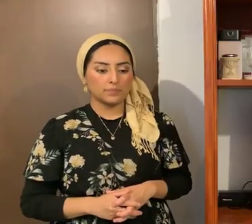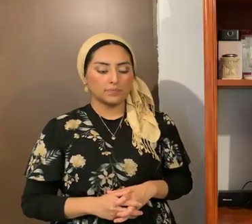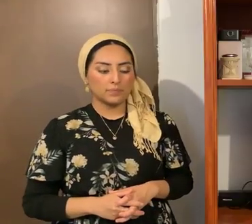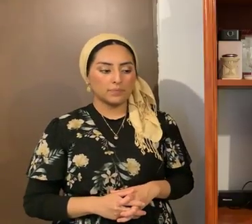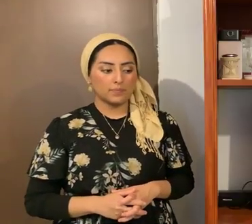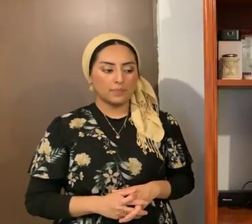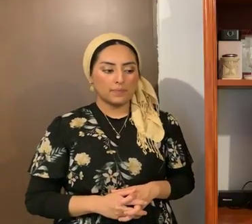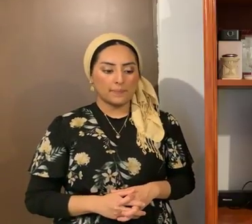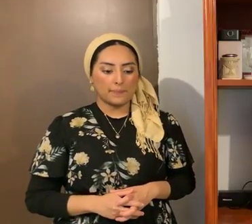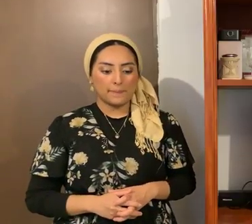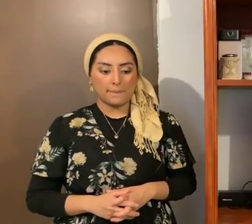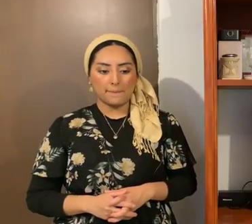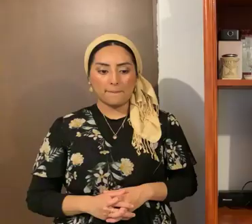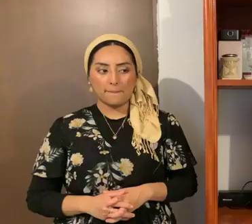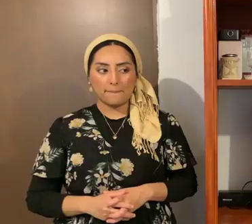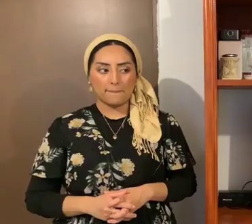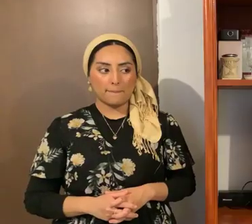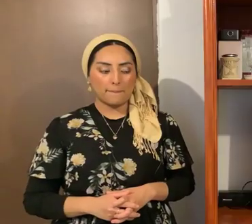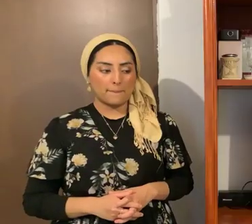2.